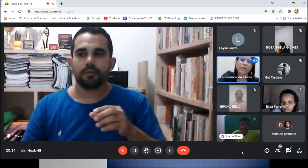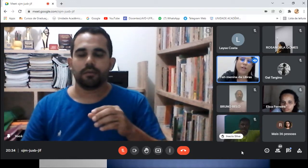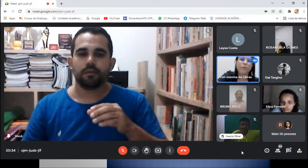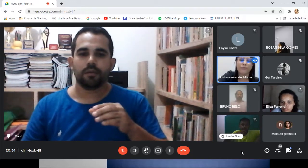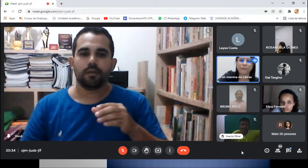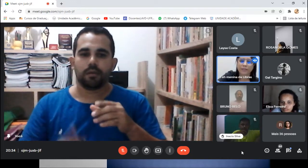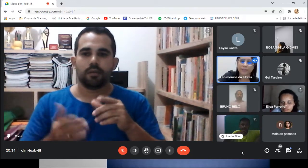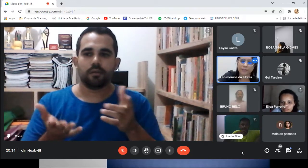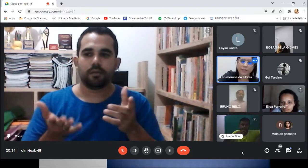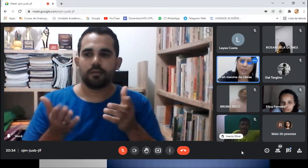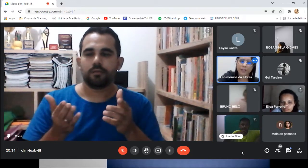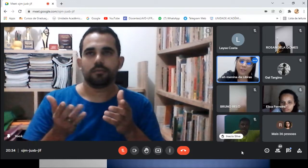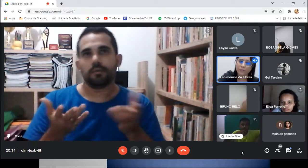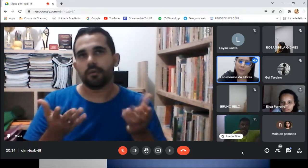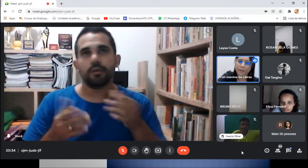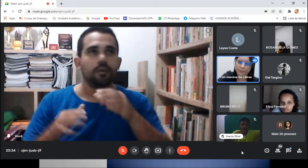alocação, movimento e outro parâmetro.